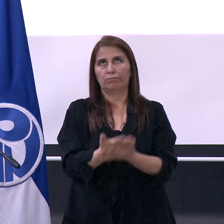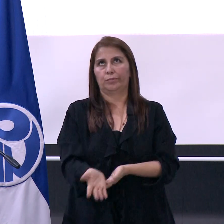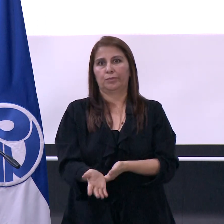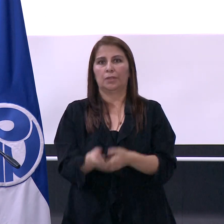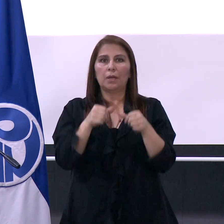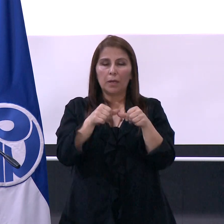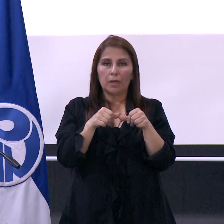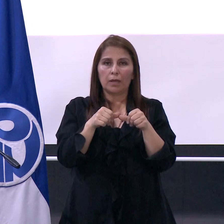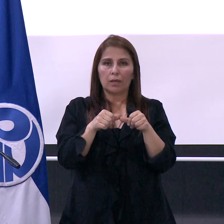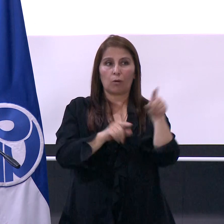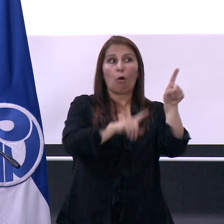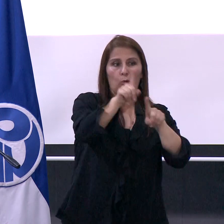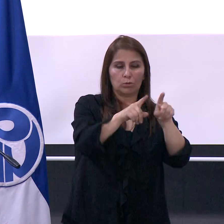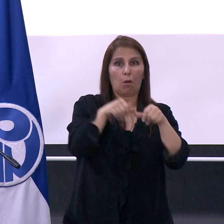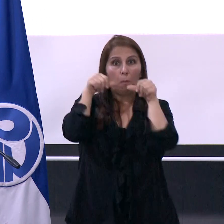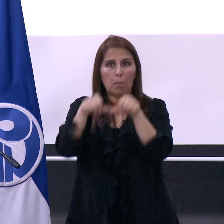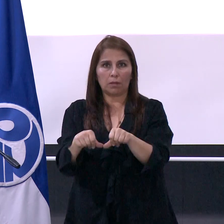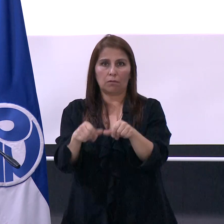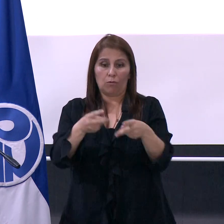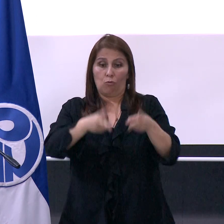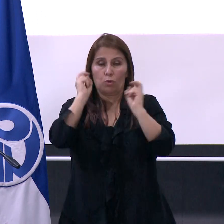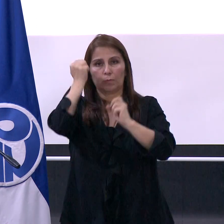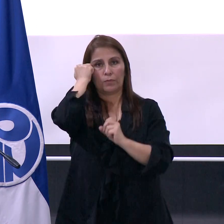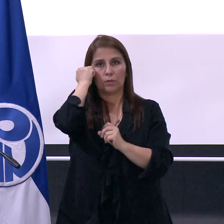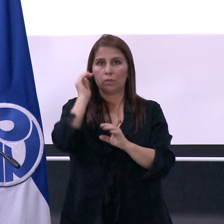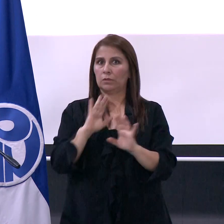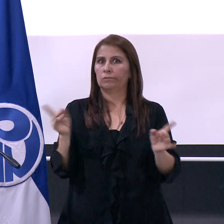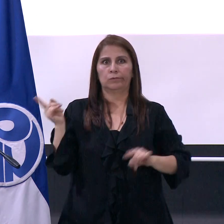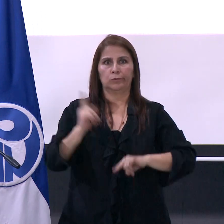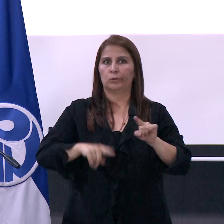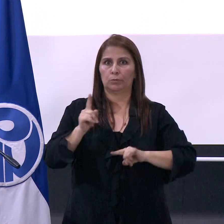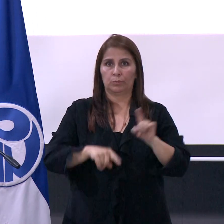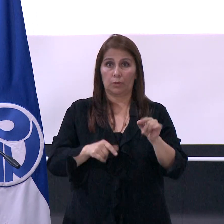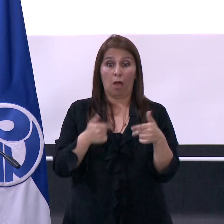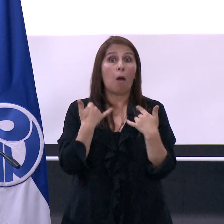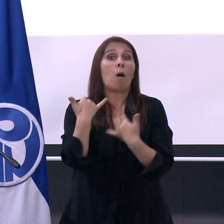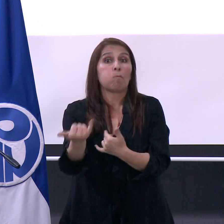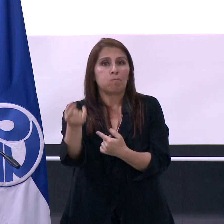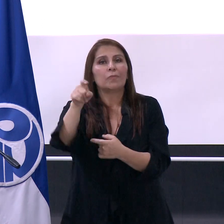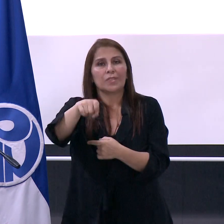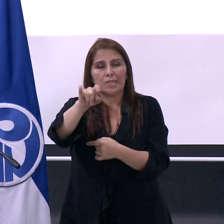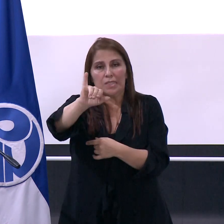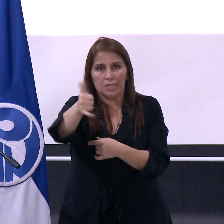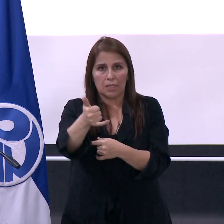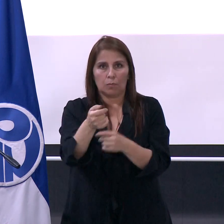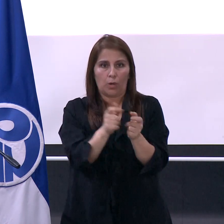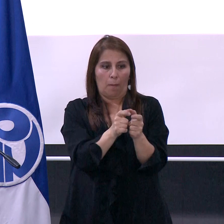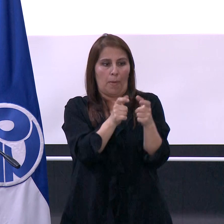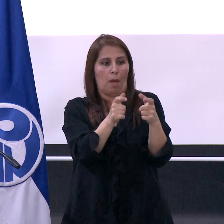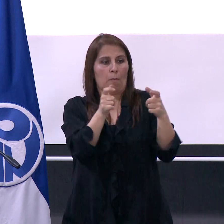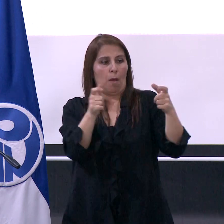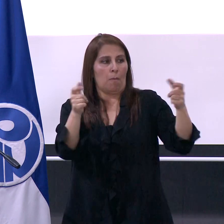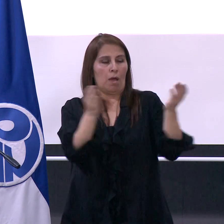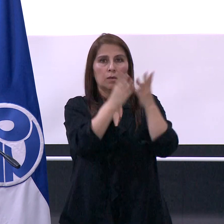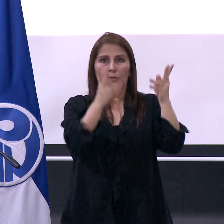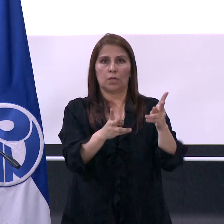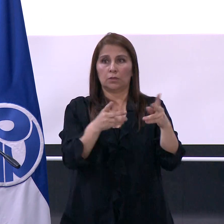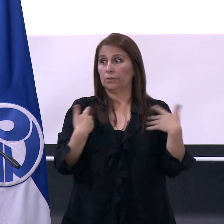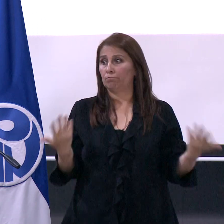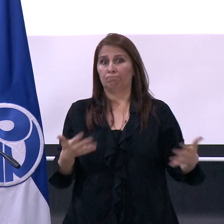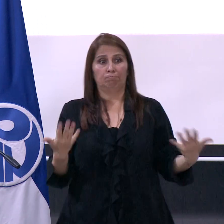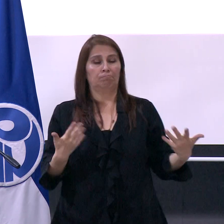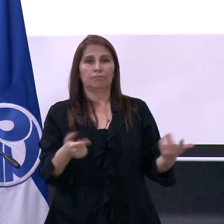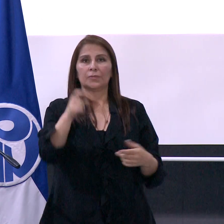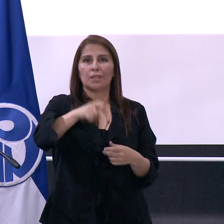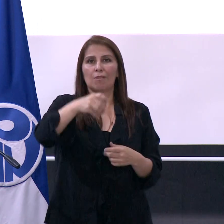por concurso y de planta nuevos profesores que se necesitaban en la medida en que crecía el número de estudiantes de esta